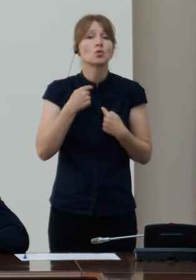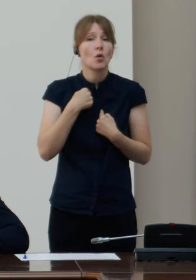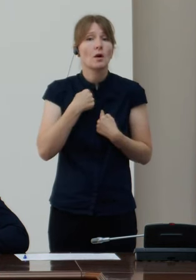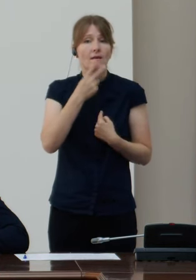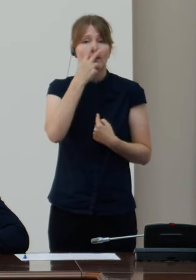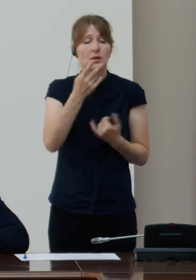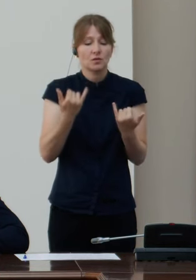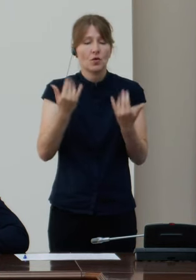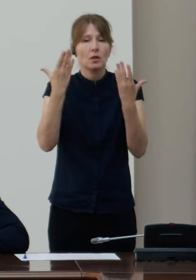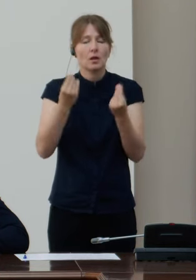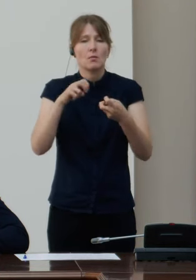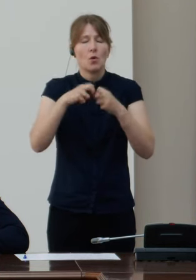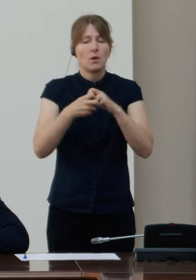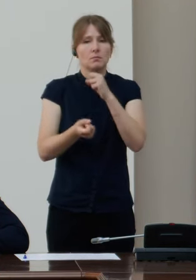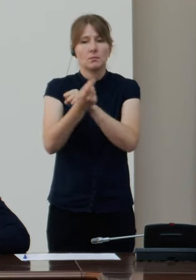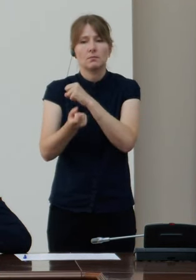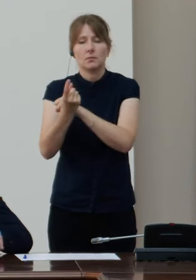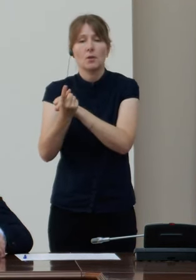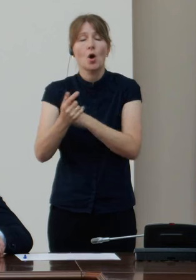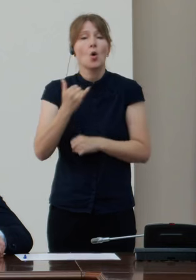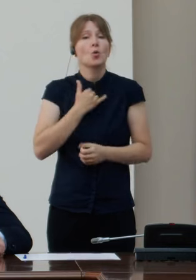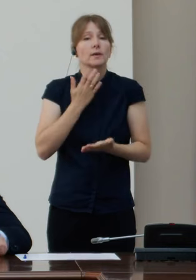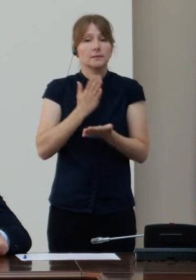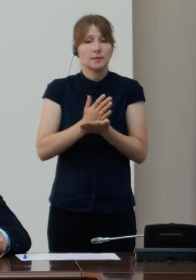1. Avem foarte mult de